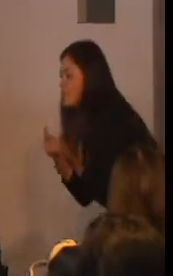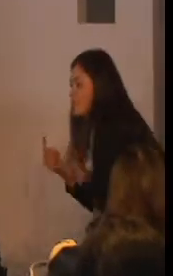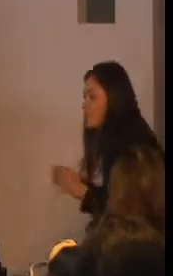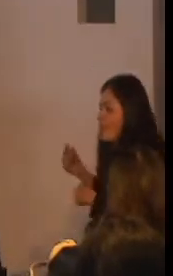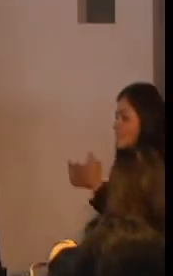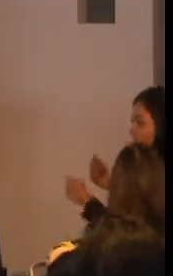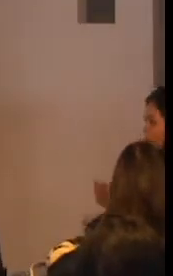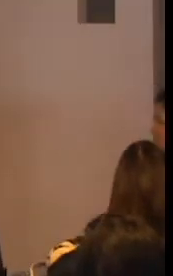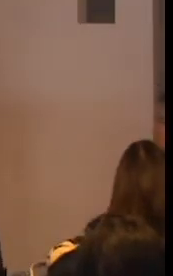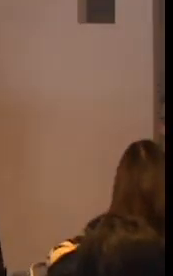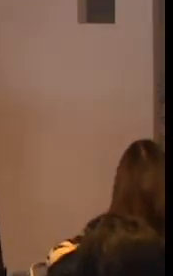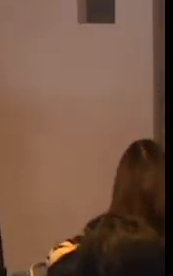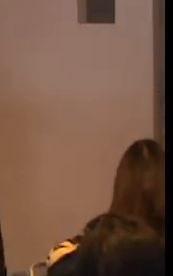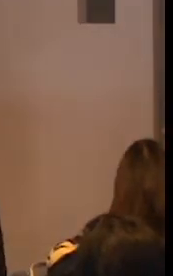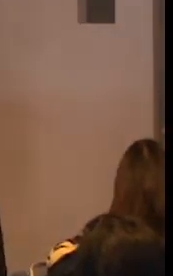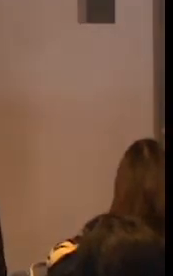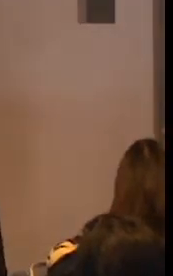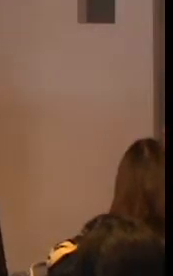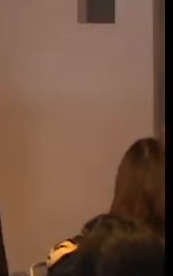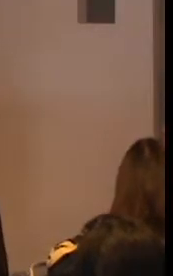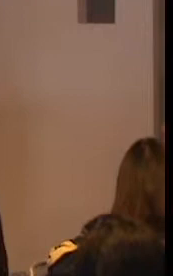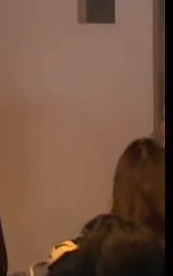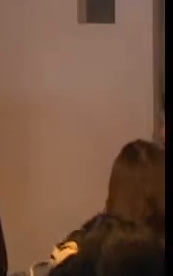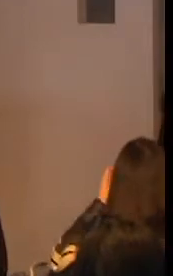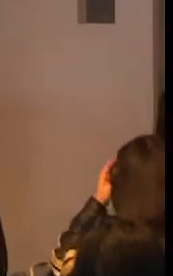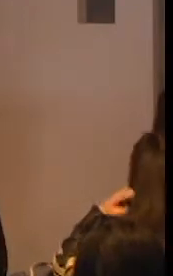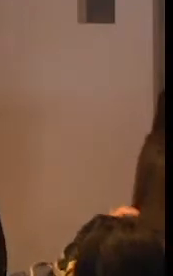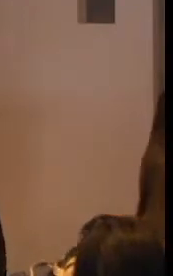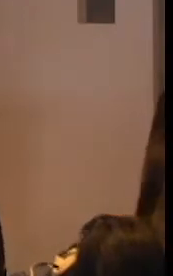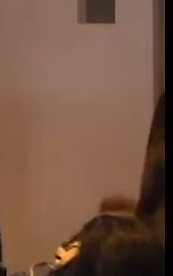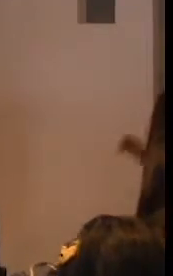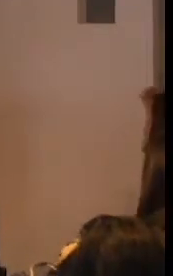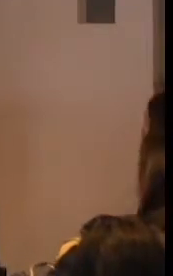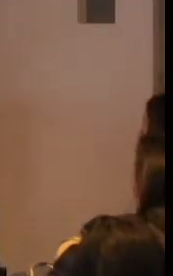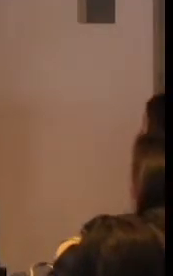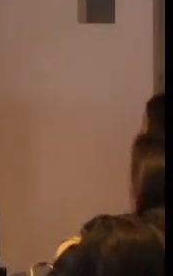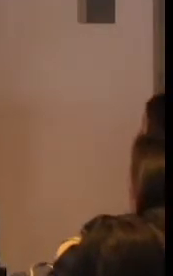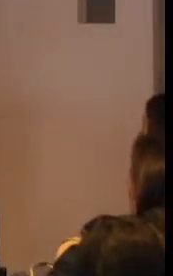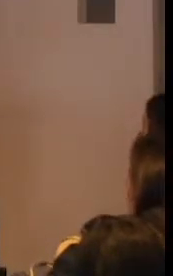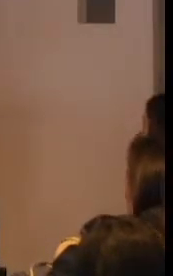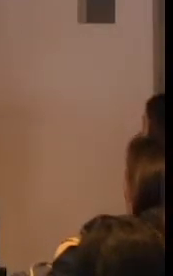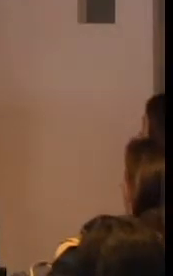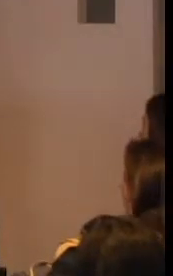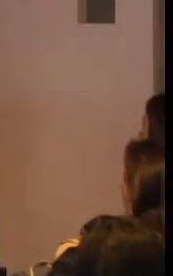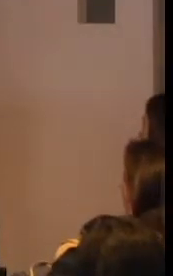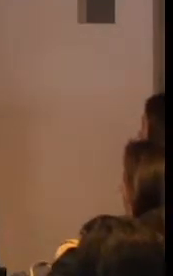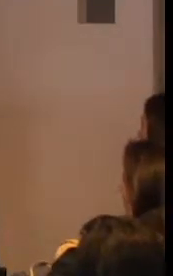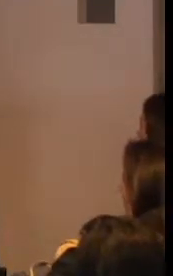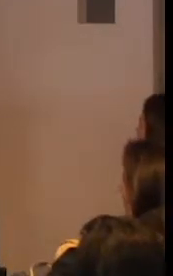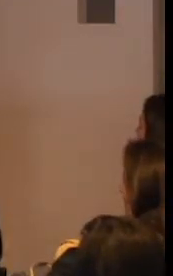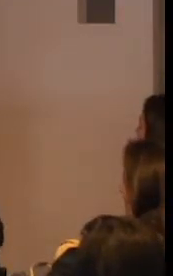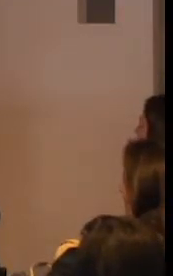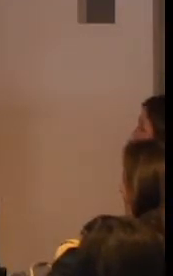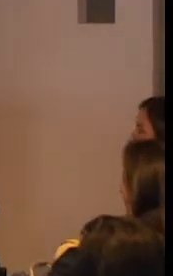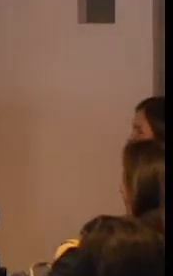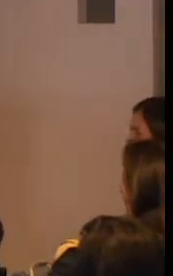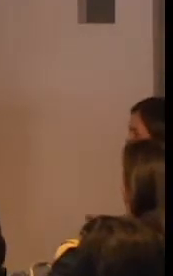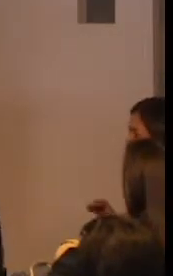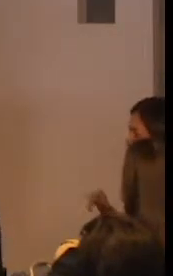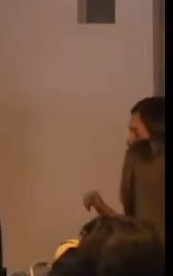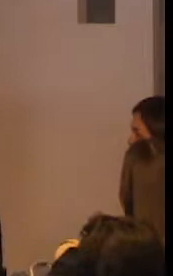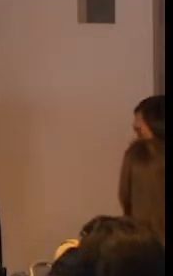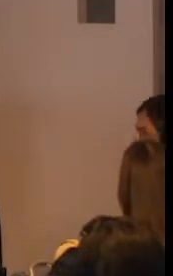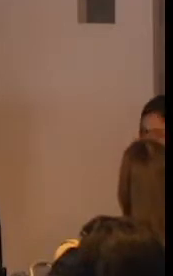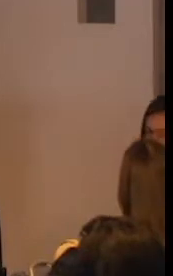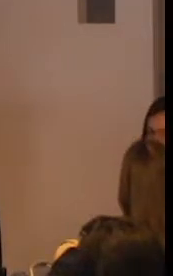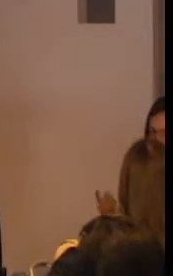análisis se hizo para el caso de esta pregunta, por ejemplo? La mayoría de encuestados deja notar que la CEA no ha sido objeto de amplia difusión